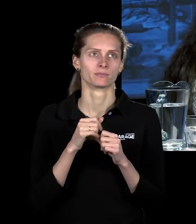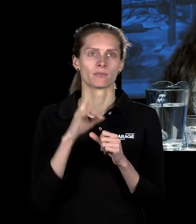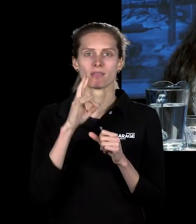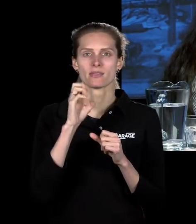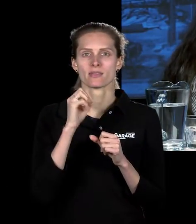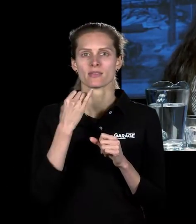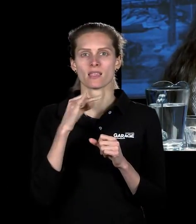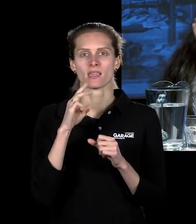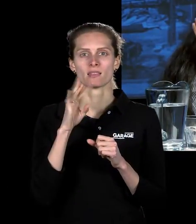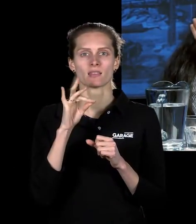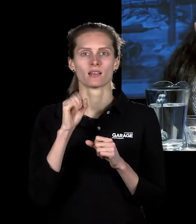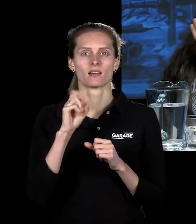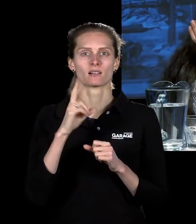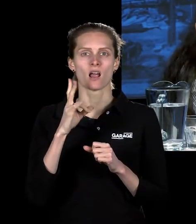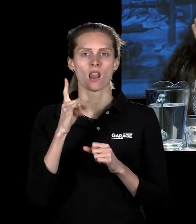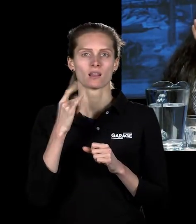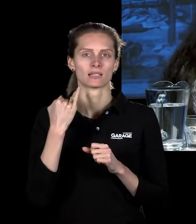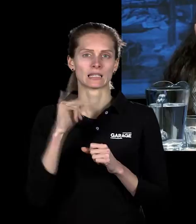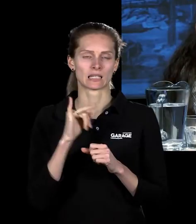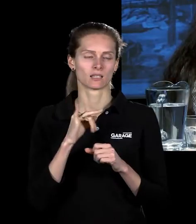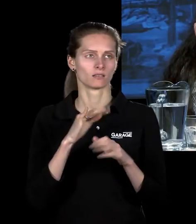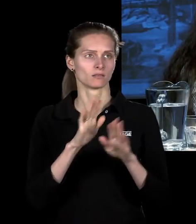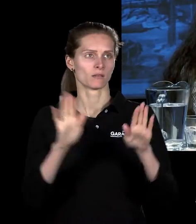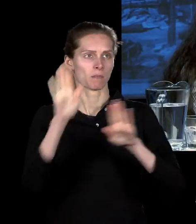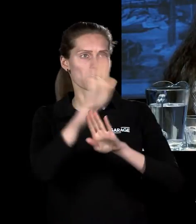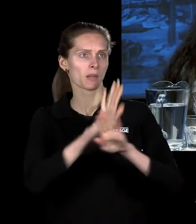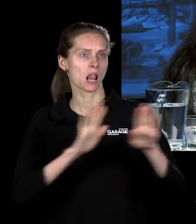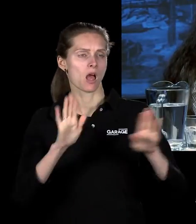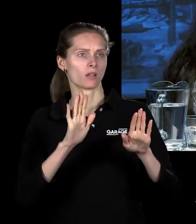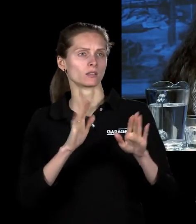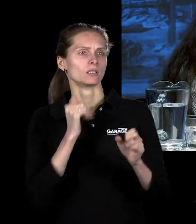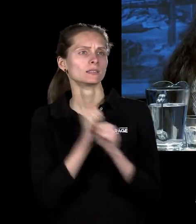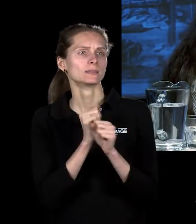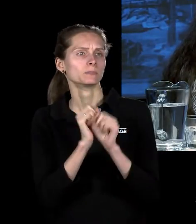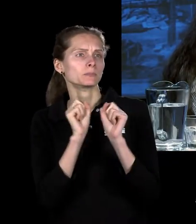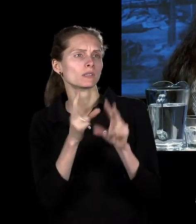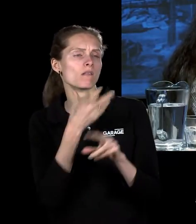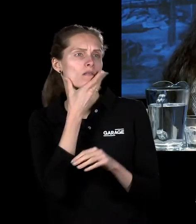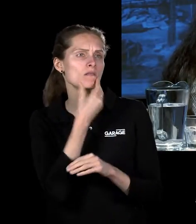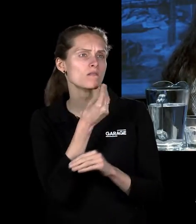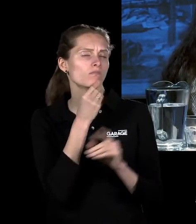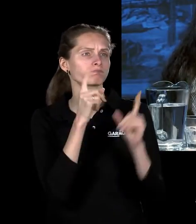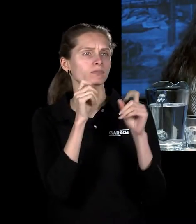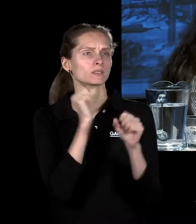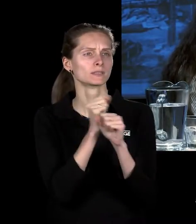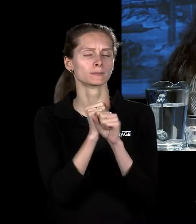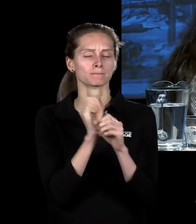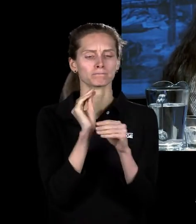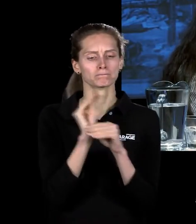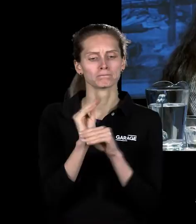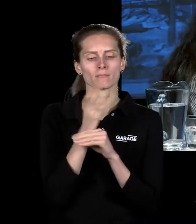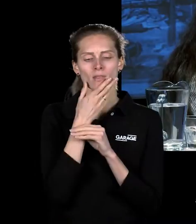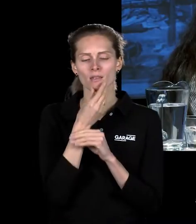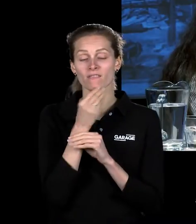бы не пытаясь сделать красивую фотографию, не пытаясь эстетизировать это через снимки, а